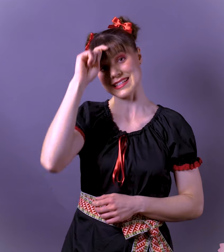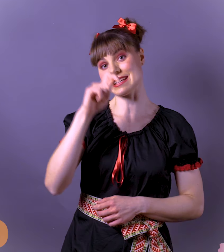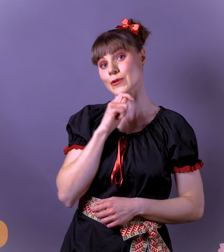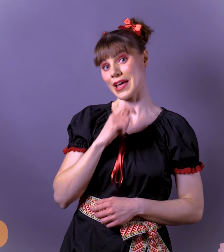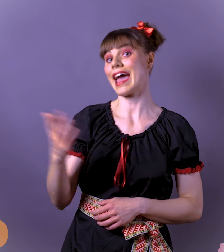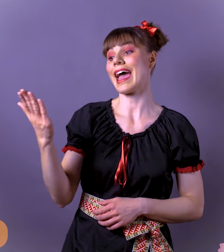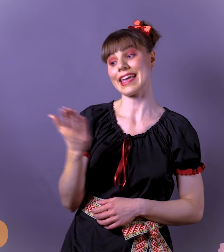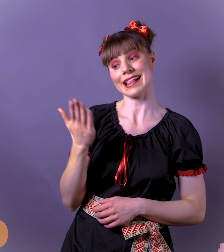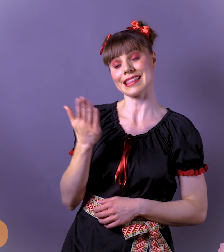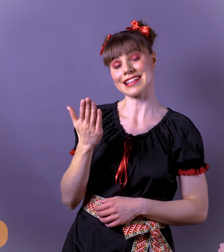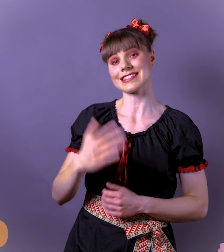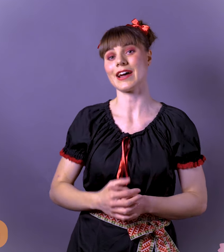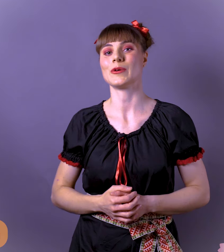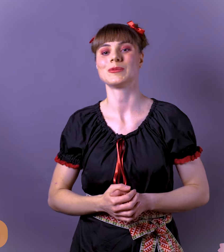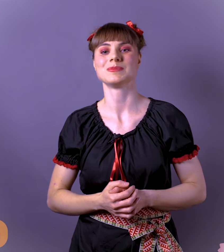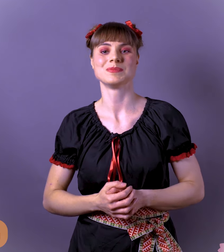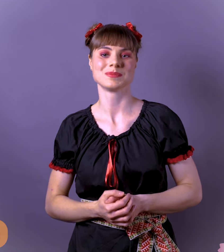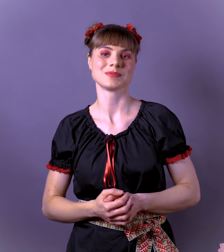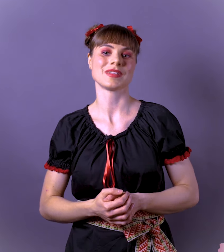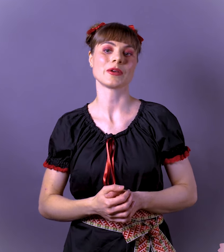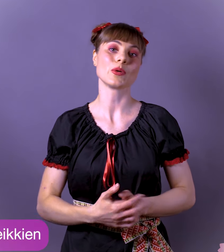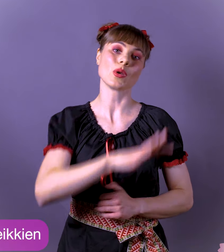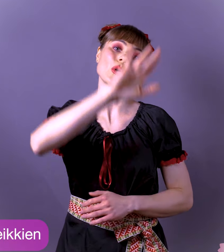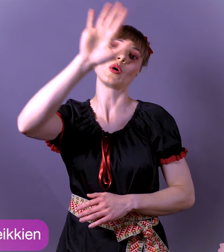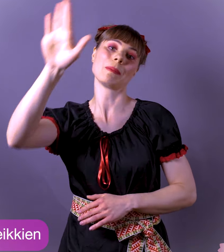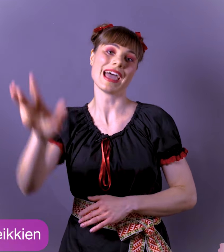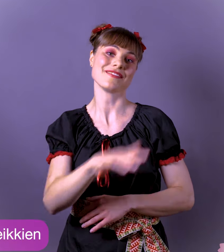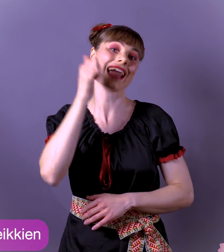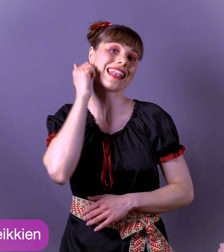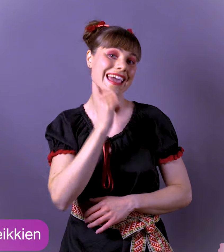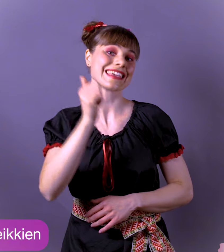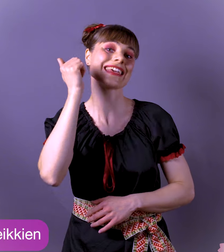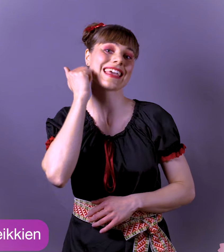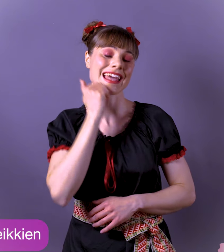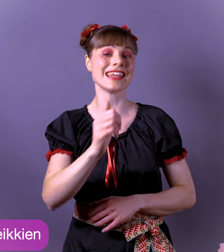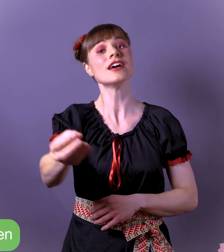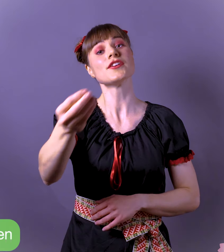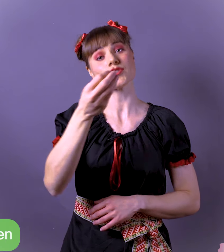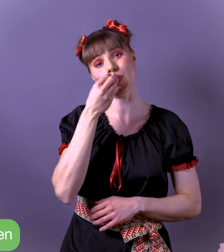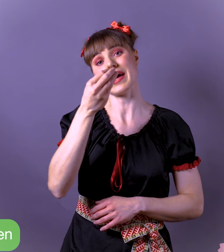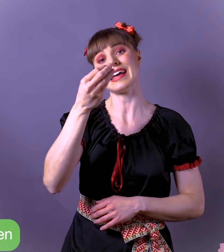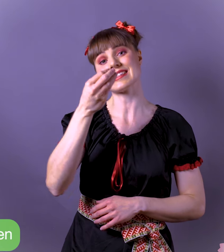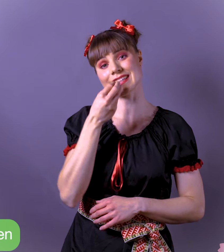isä lukee iltasadun. Näin kuluu päivän leikkien, syöden